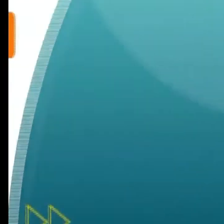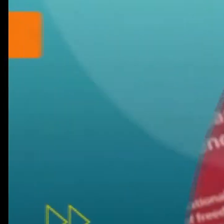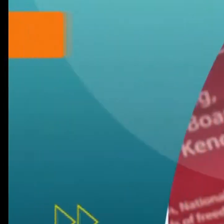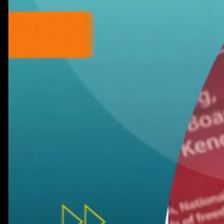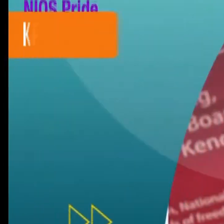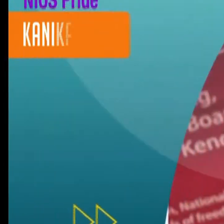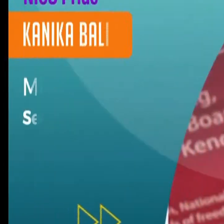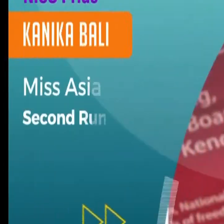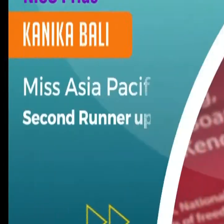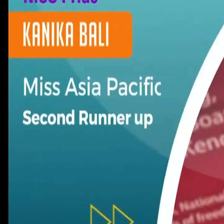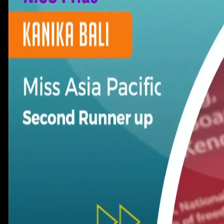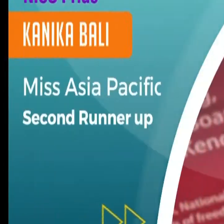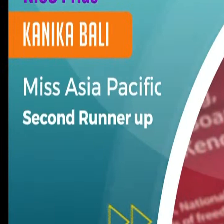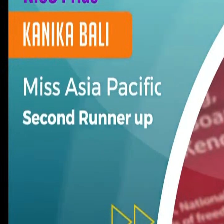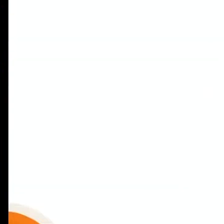चुने